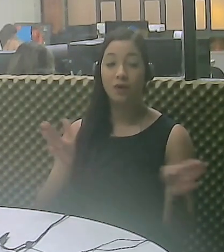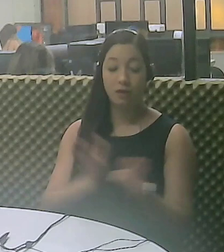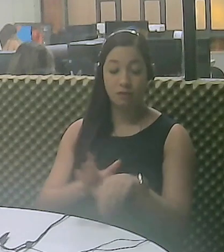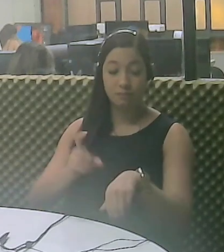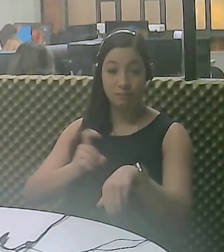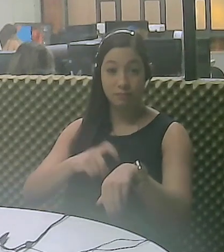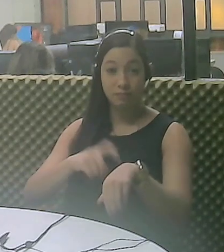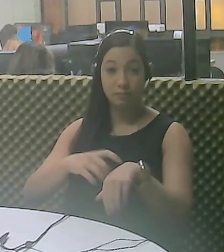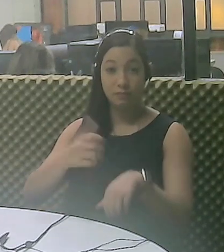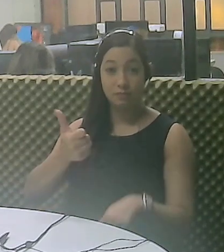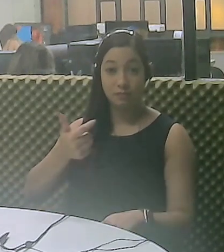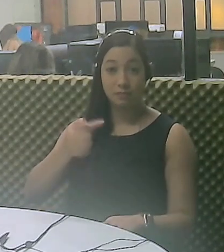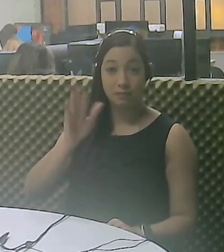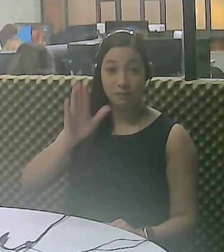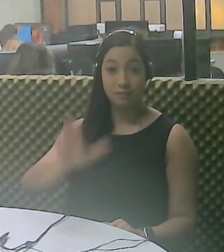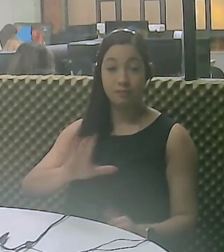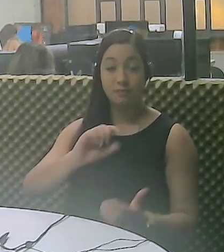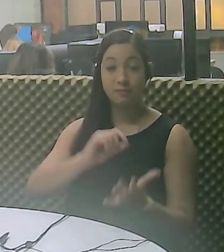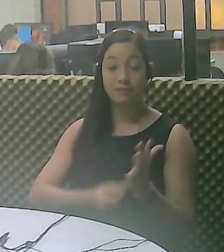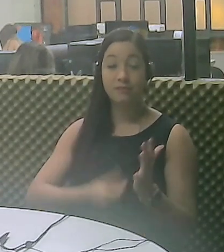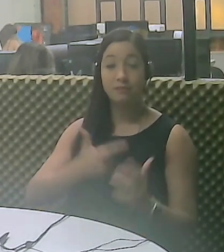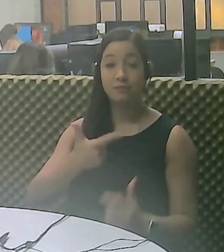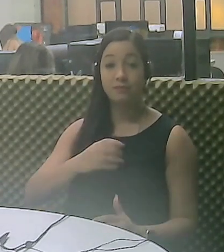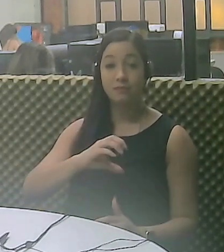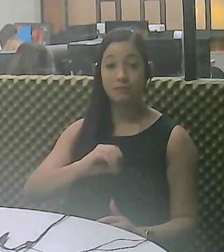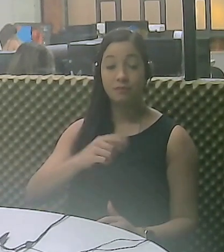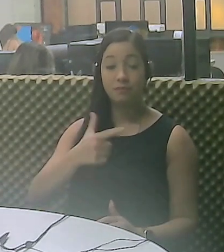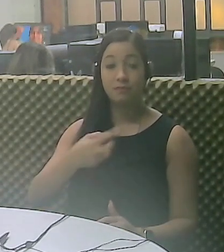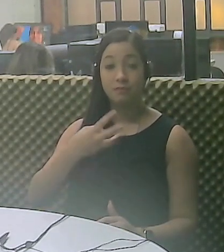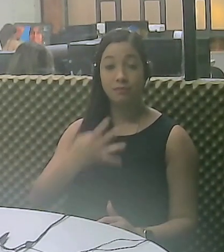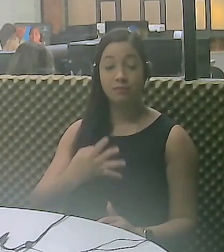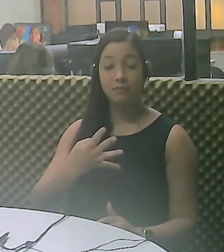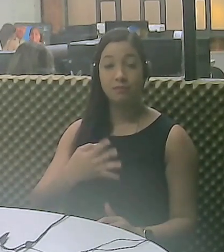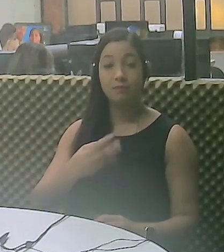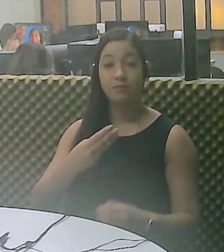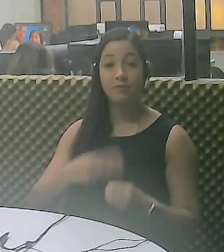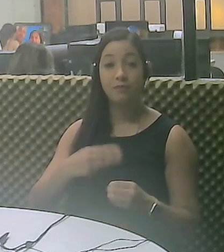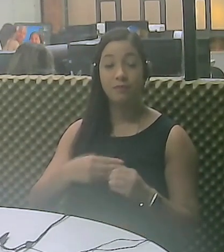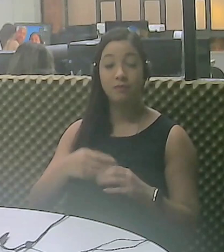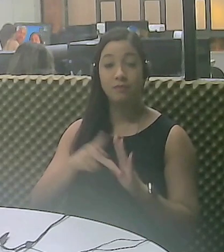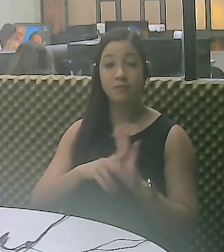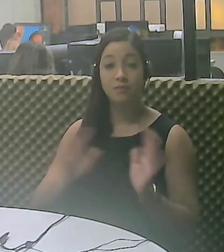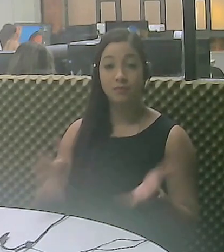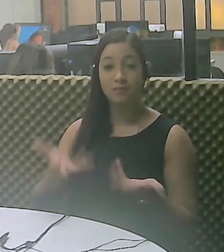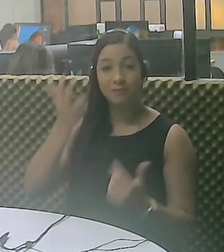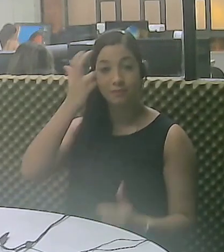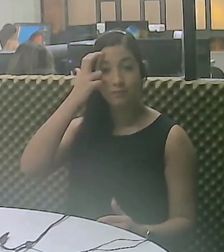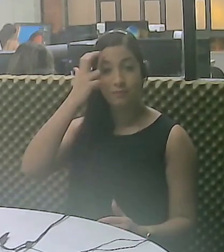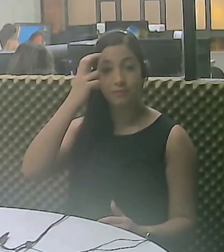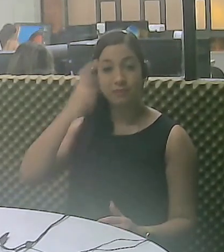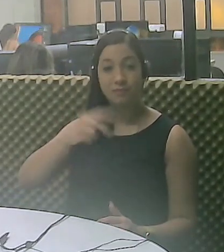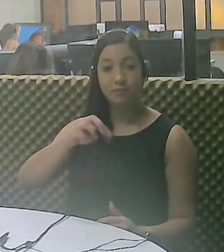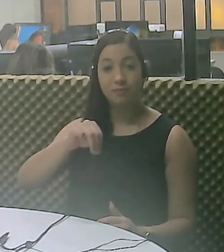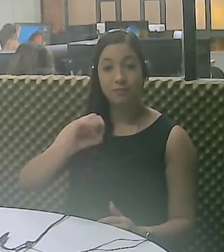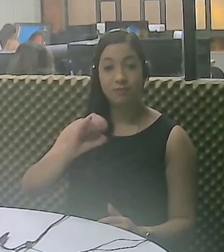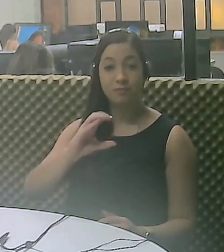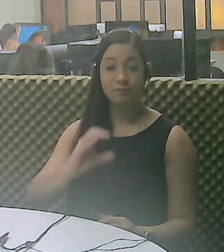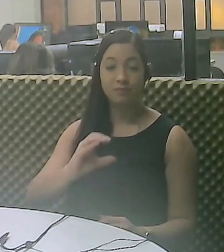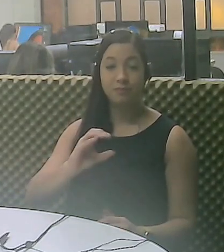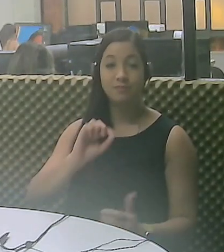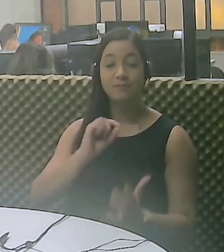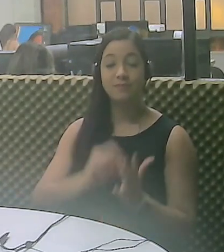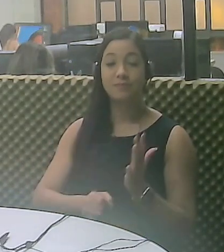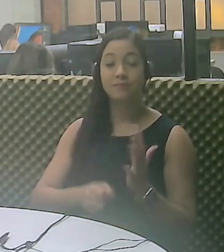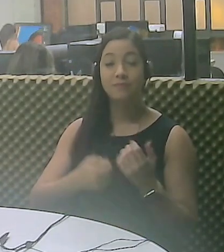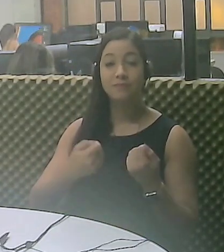da tarde o prazo para se inscrever na edição 2024 do Programa Municipal de Incentivo à Cultura, o PMIC. As